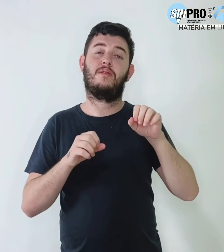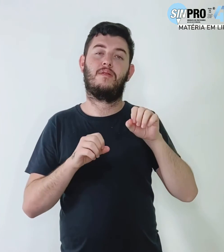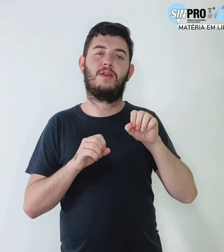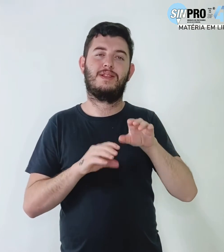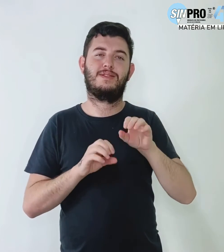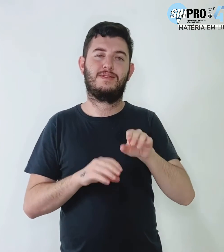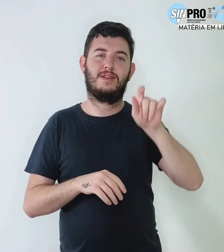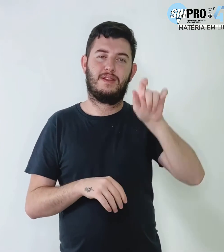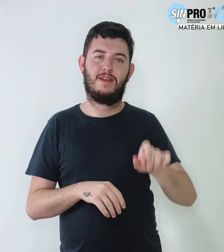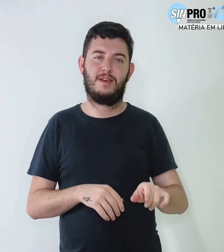pesquisador.